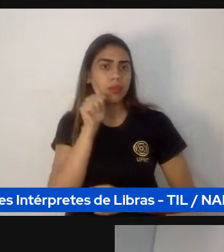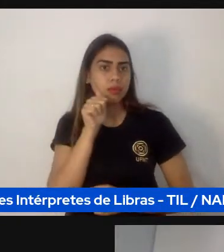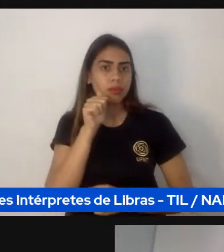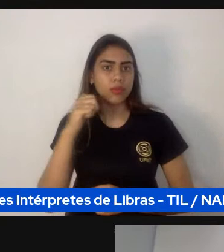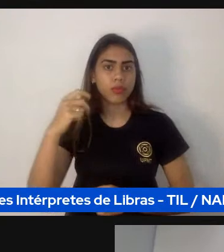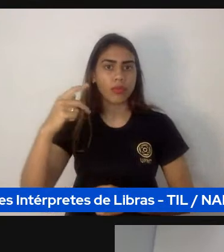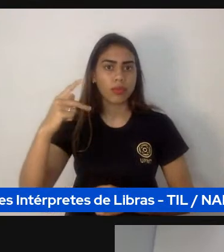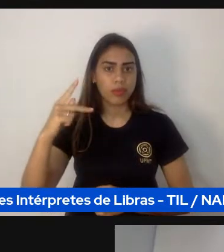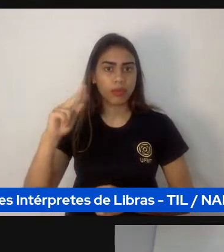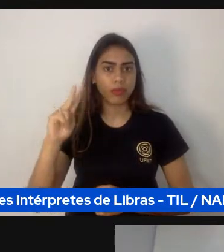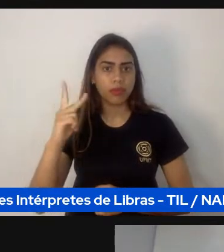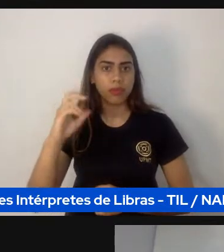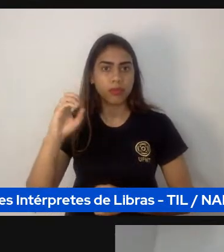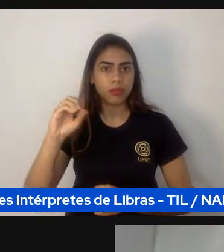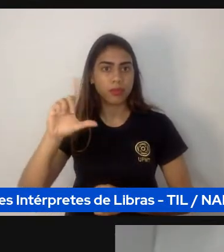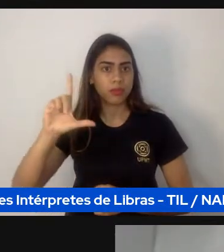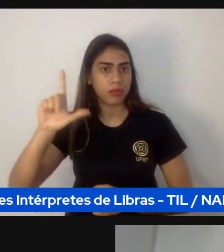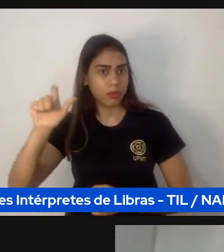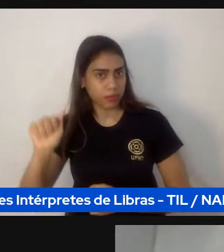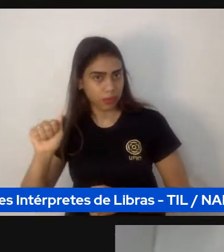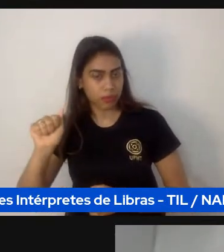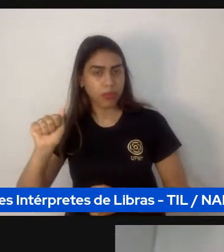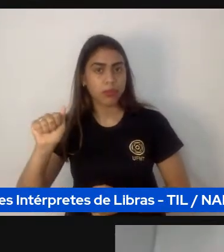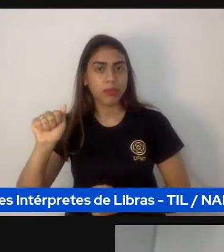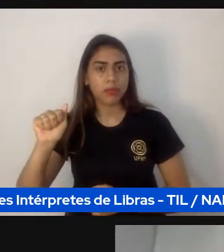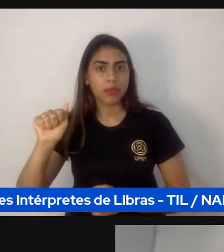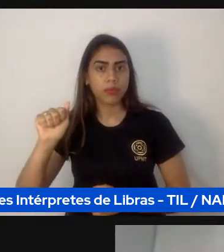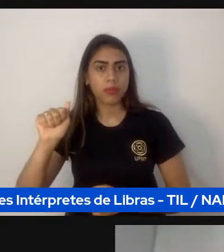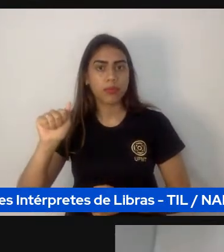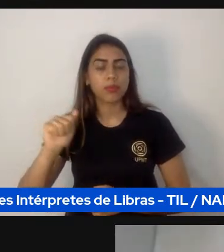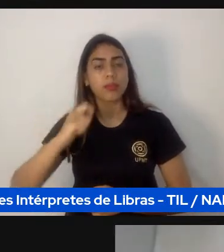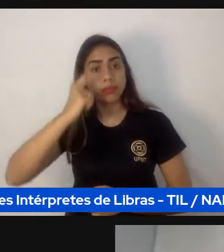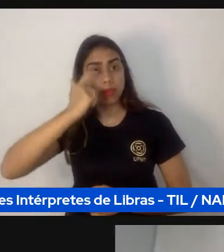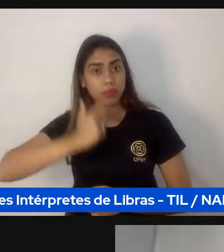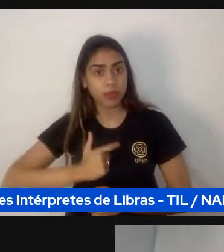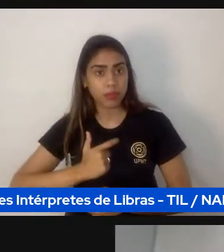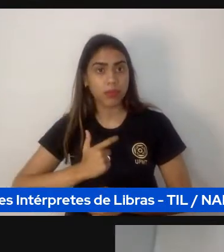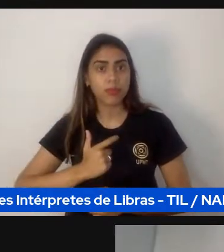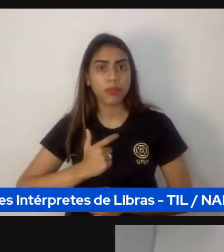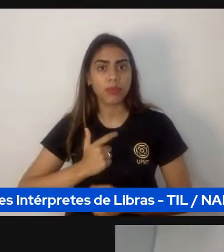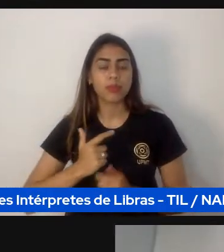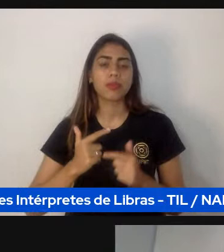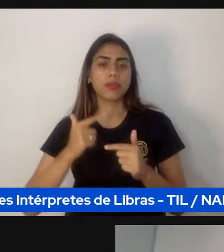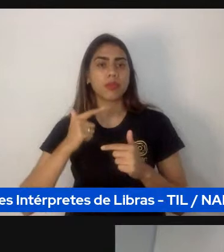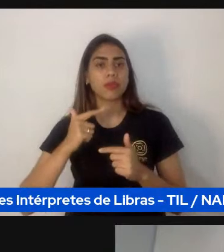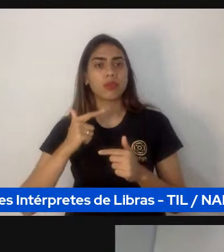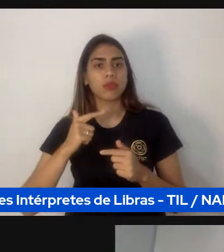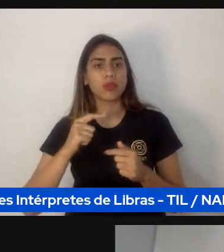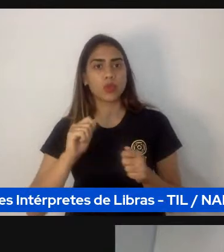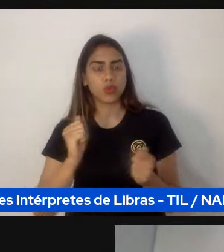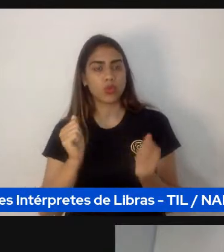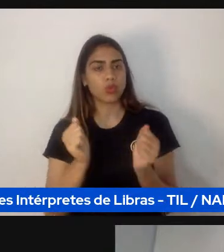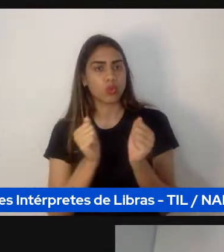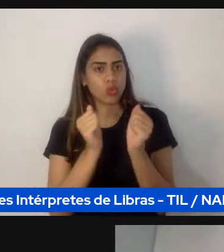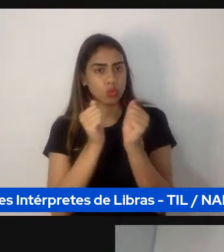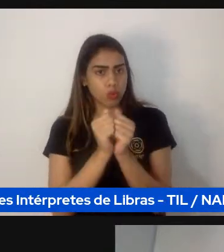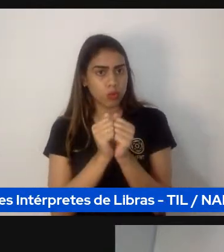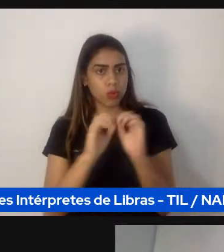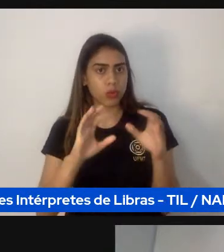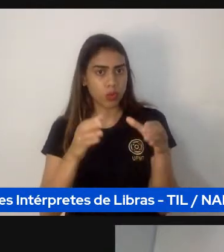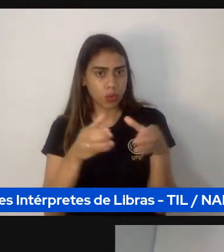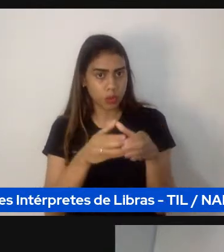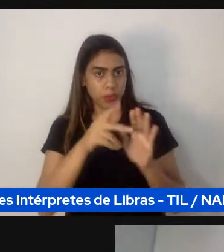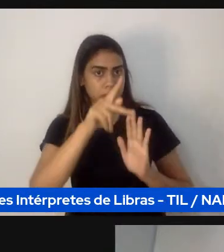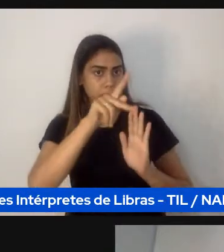Boa tarde, eu sou a Paola, eu faço parte da equipe, né, do projeto. Eu sou uma mulher